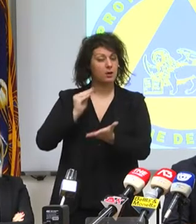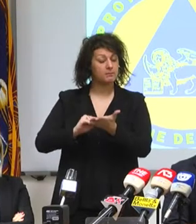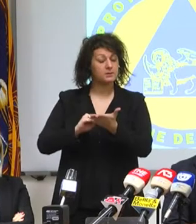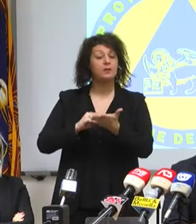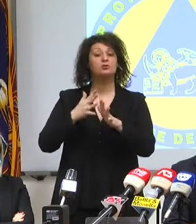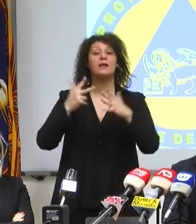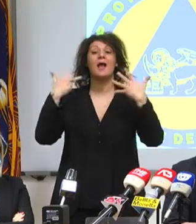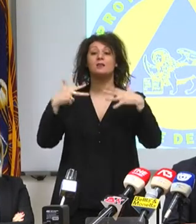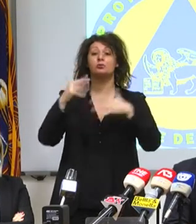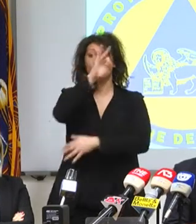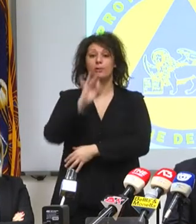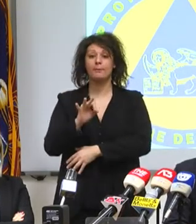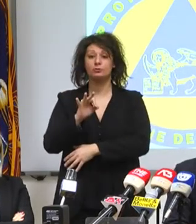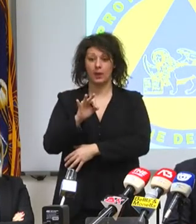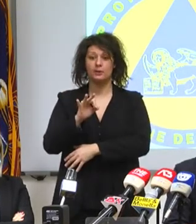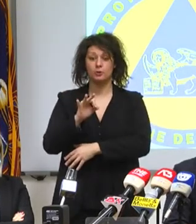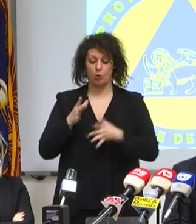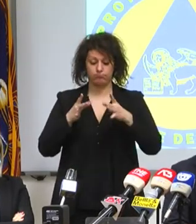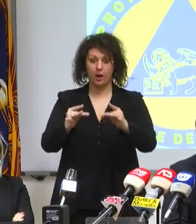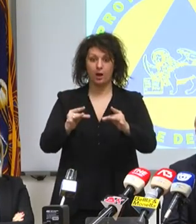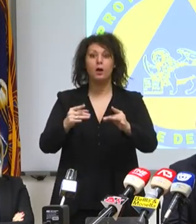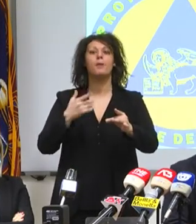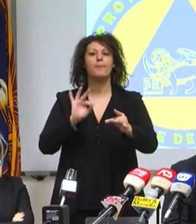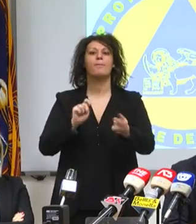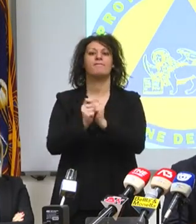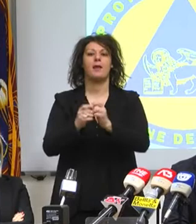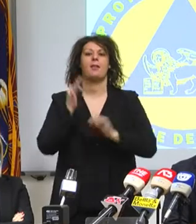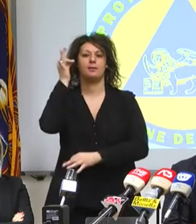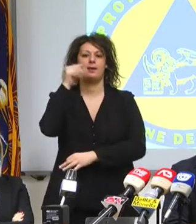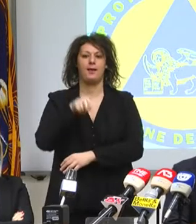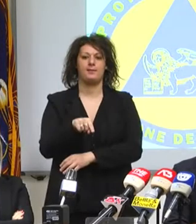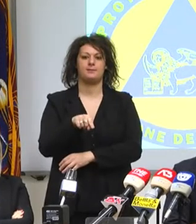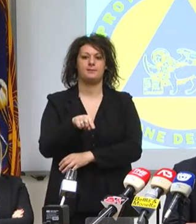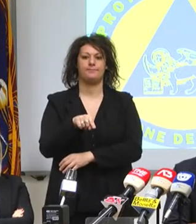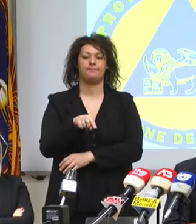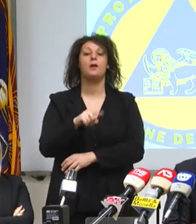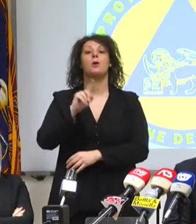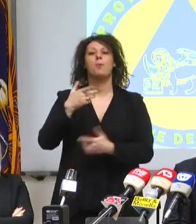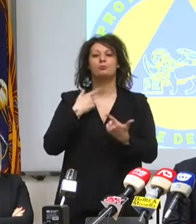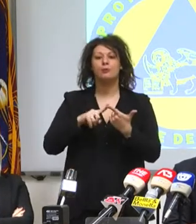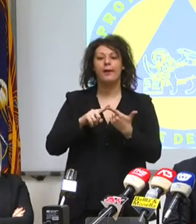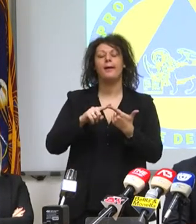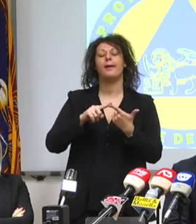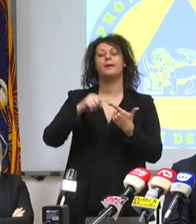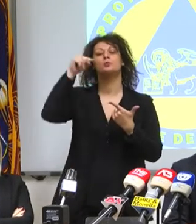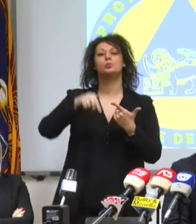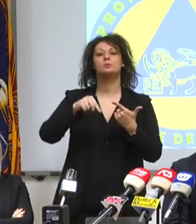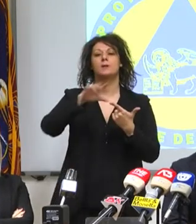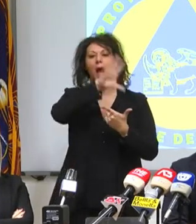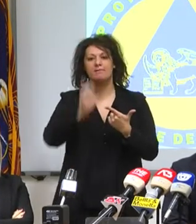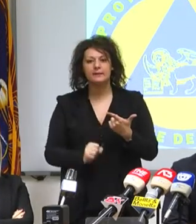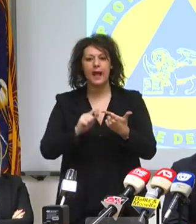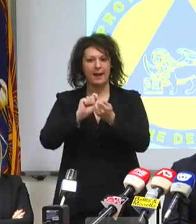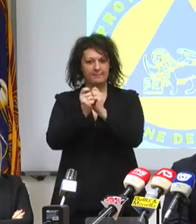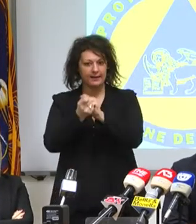veneti ai dati di oggi sulle sequenze azioni che abbiamo fatto poi c'è la brasiliana la sudafricana e